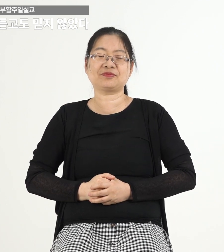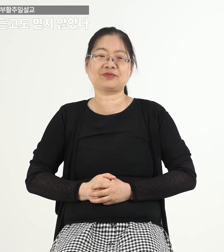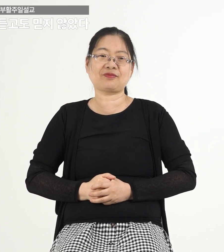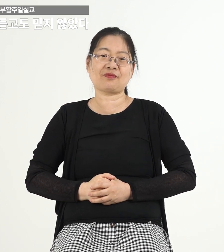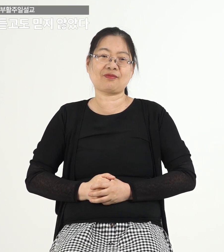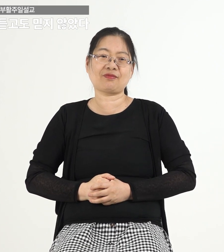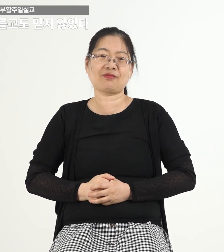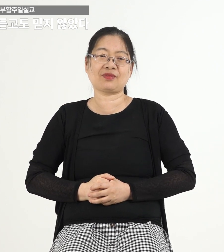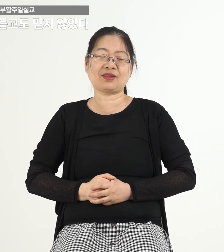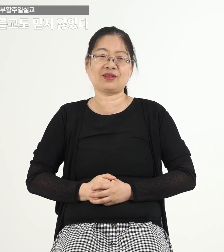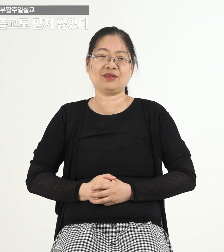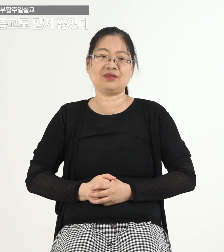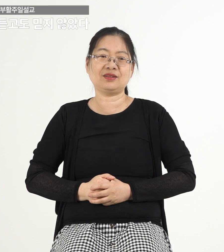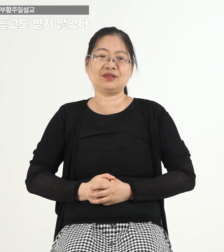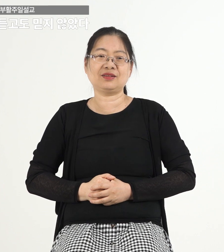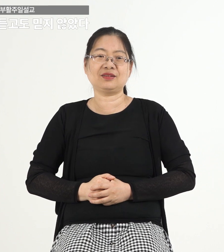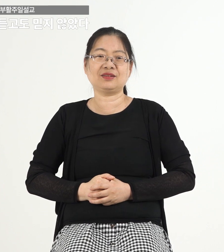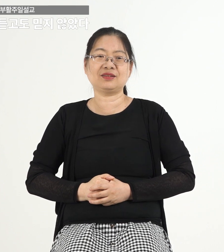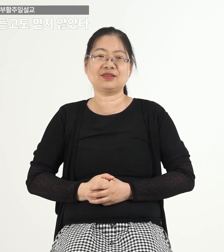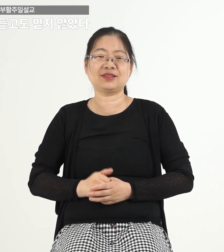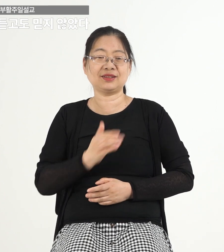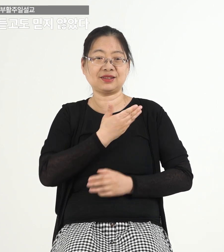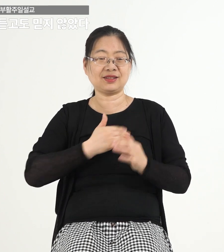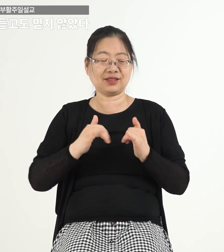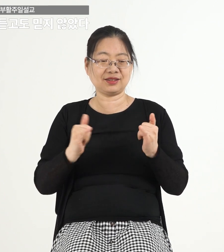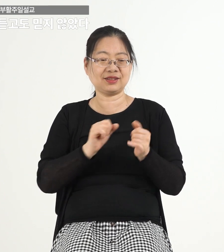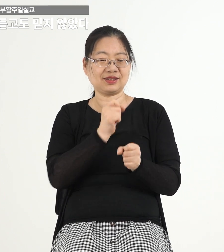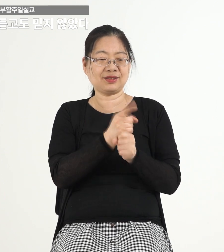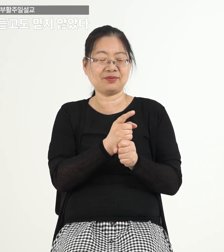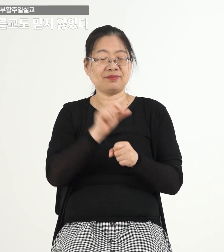이 제자들은 이미 실패했어요.